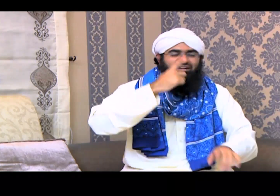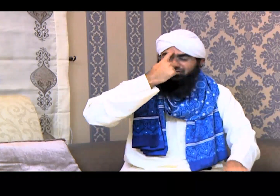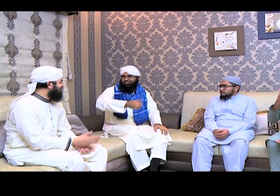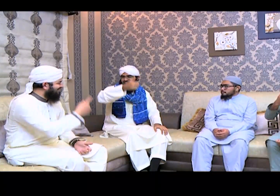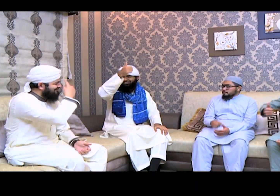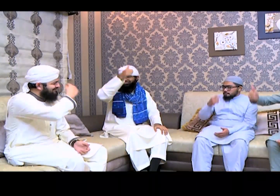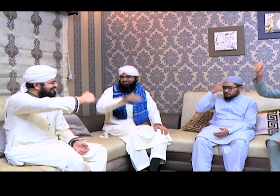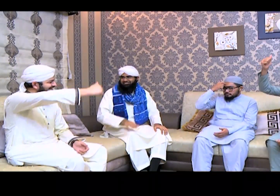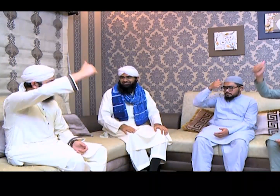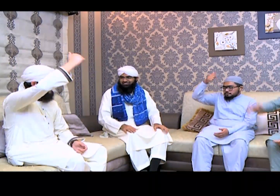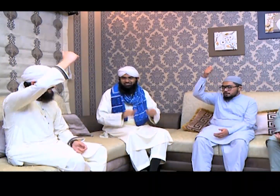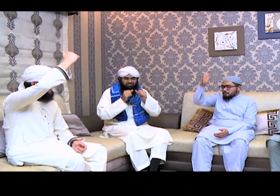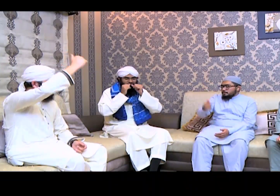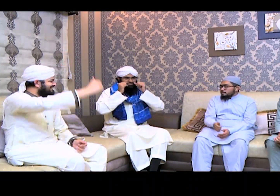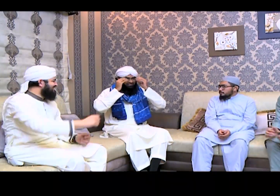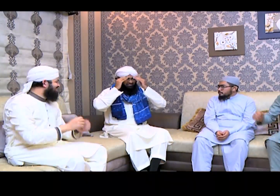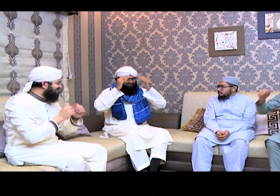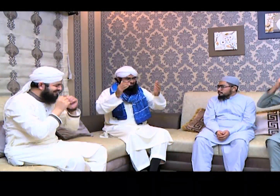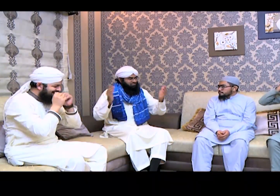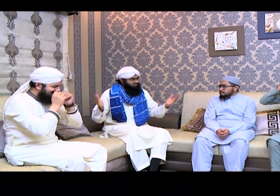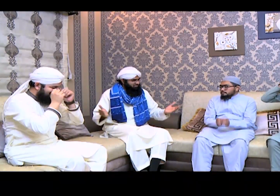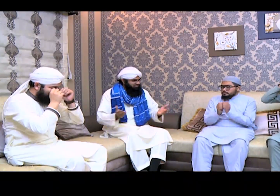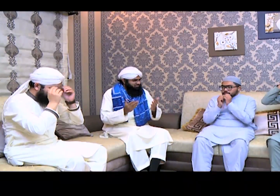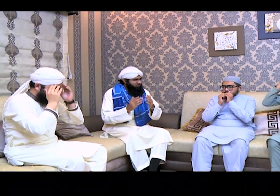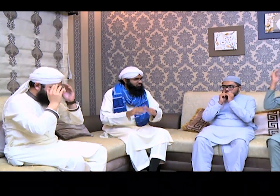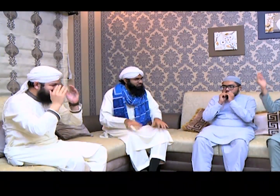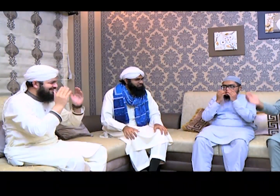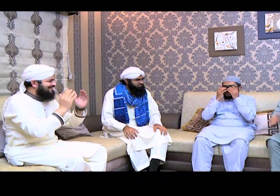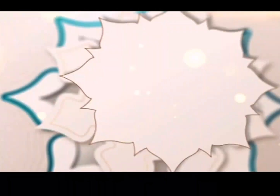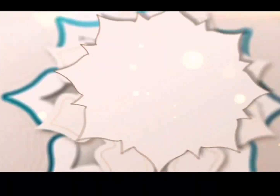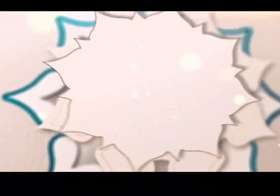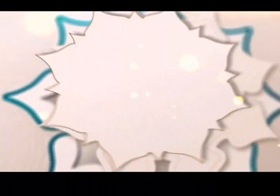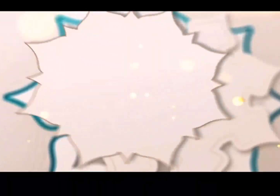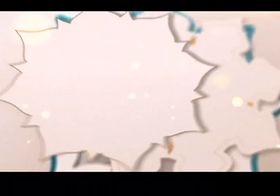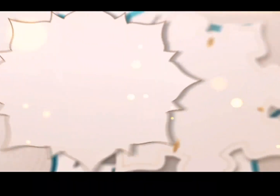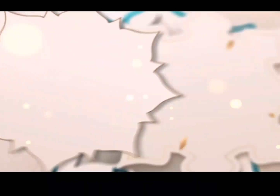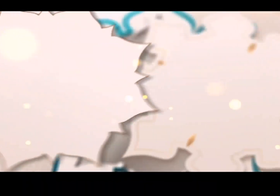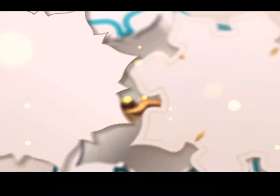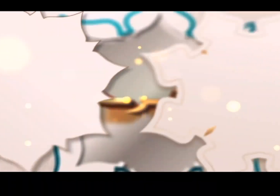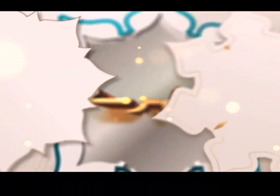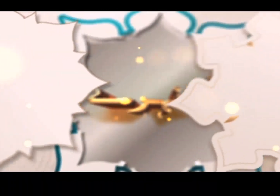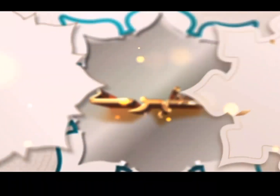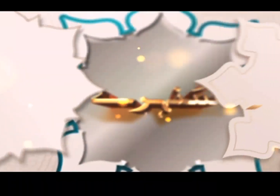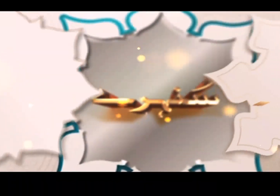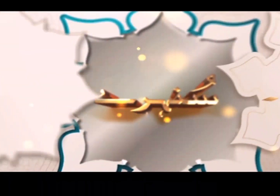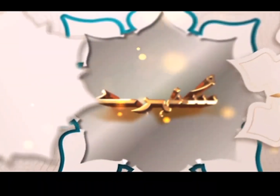انشاءاللہ۔ صلو علی الحبیب صلی اللہ علی محمد۔ ملتا ہے در